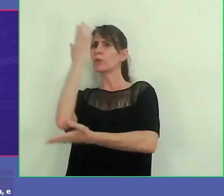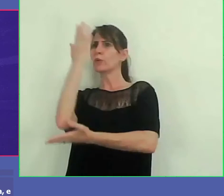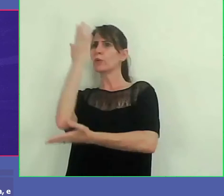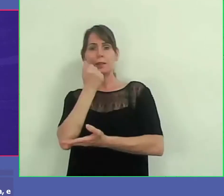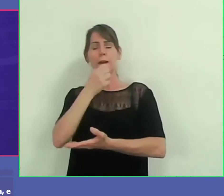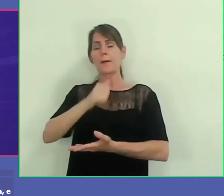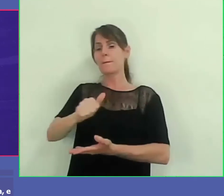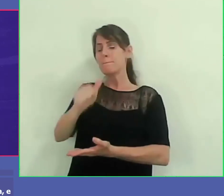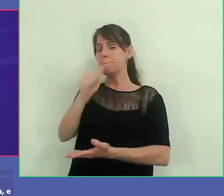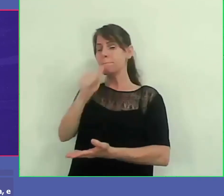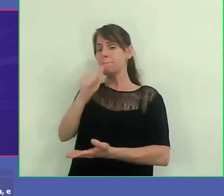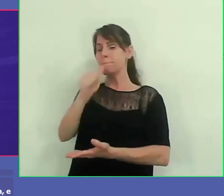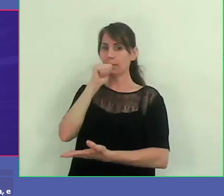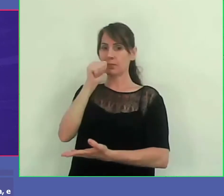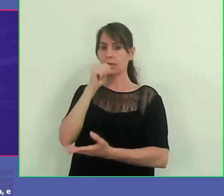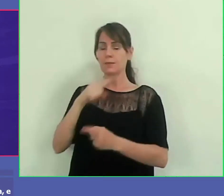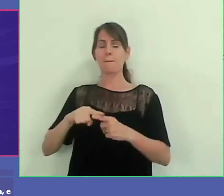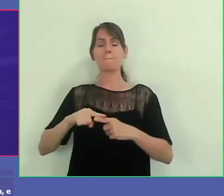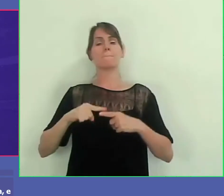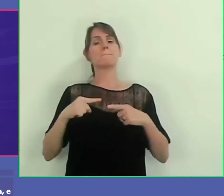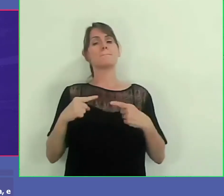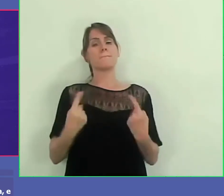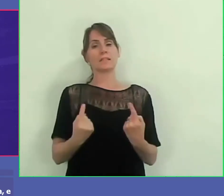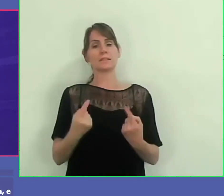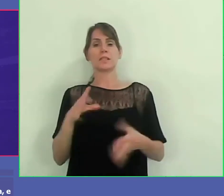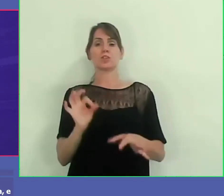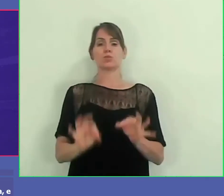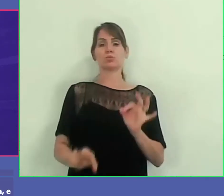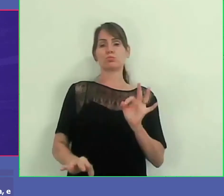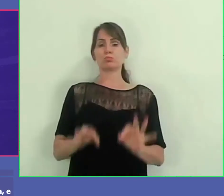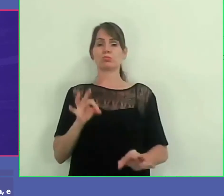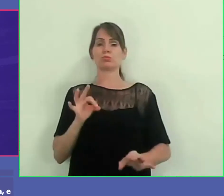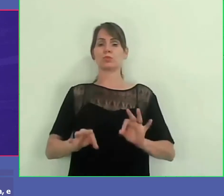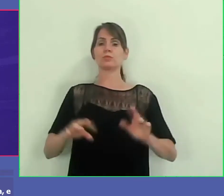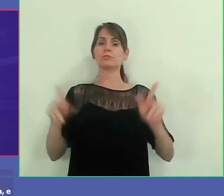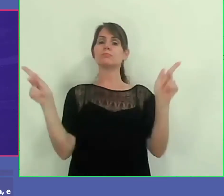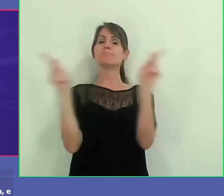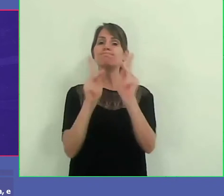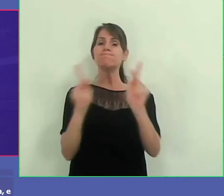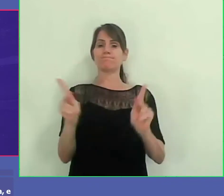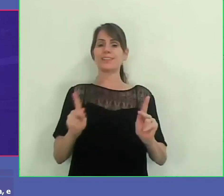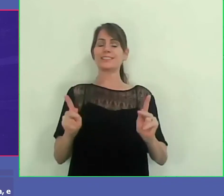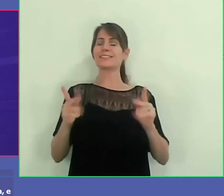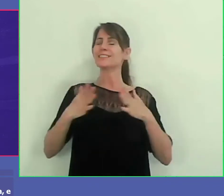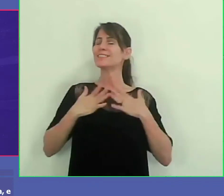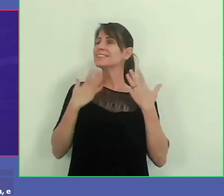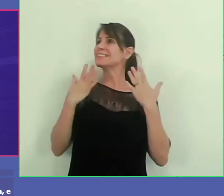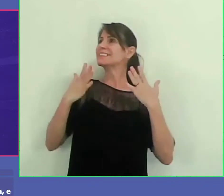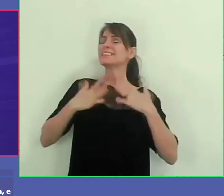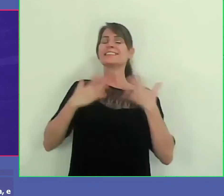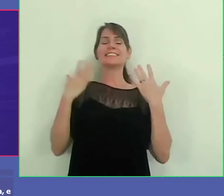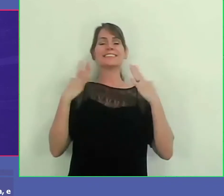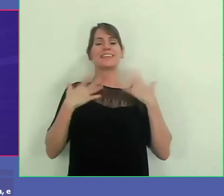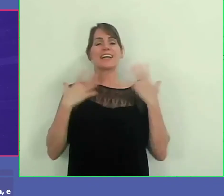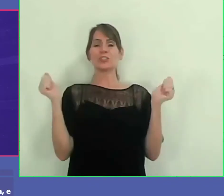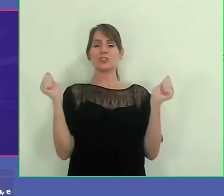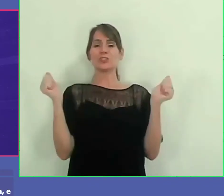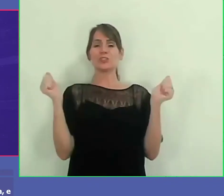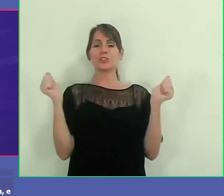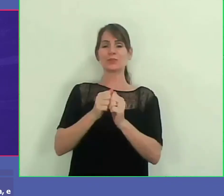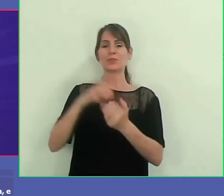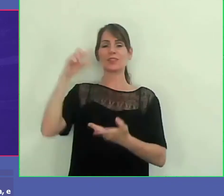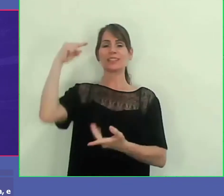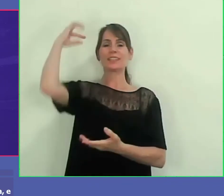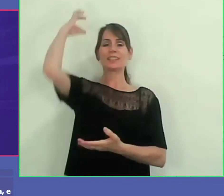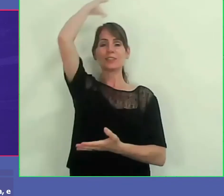bebida, mas justiça e paz e alegria no Espírito Santo. Aqui se